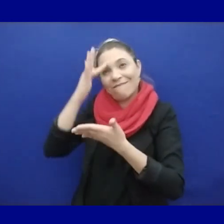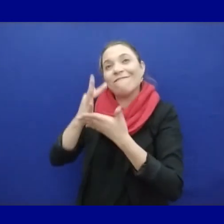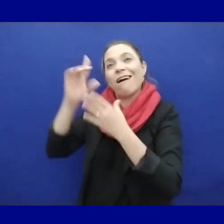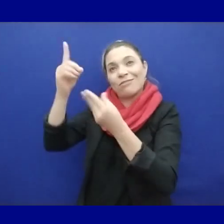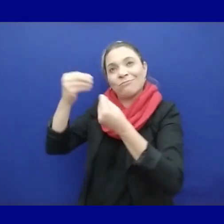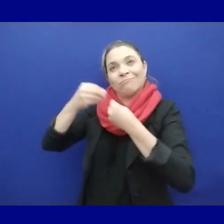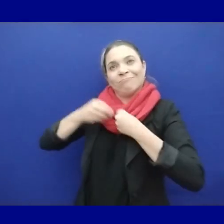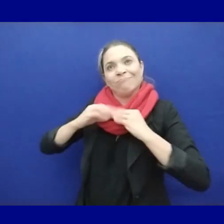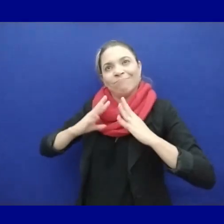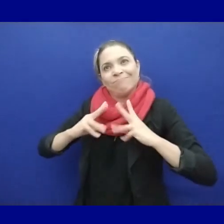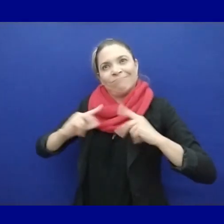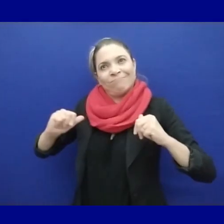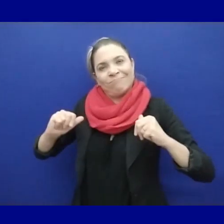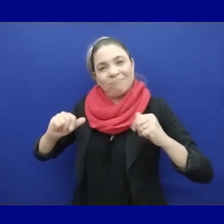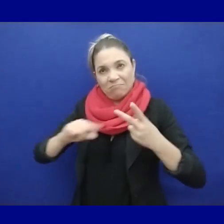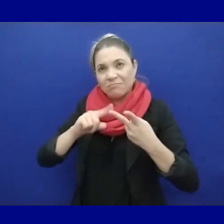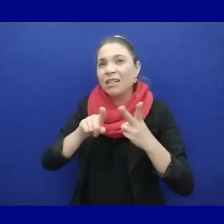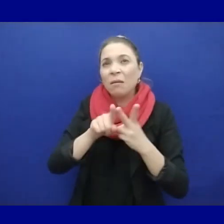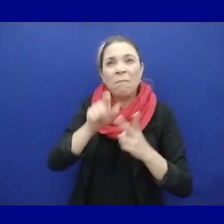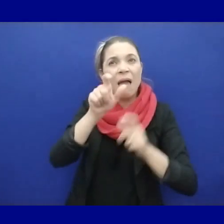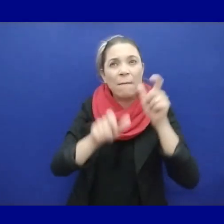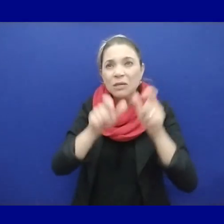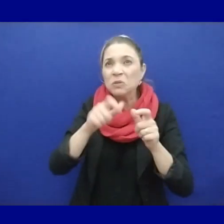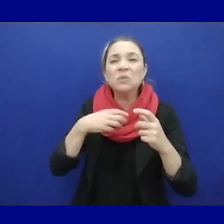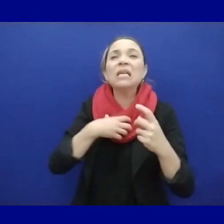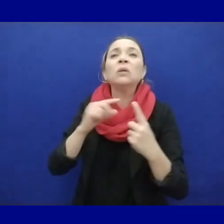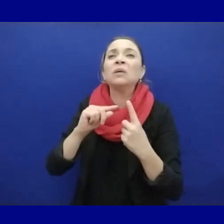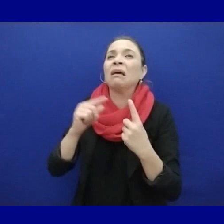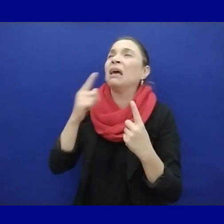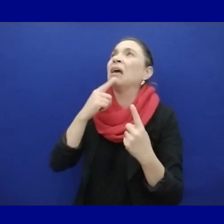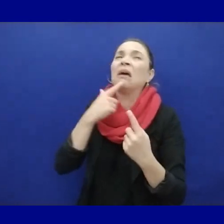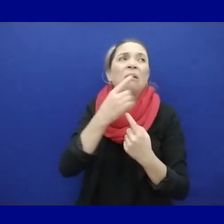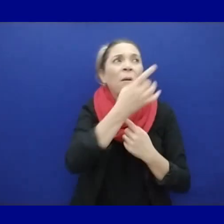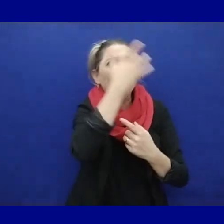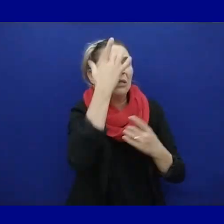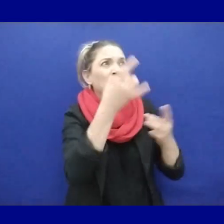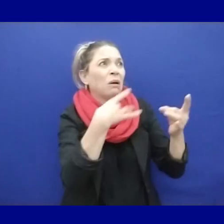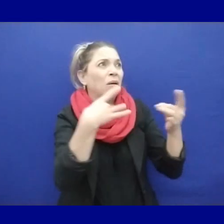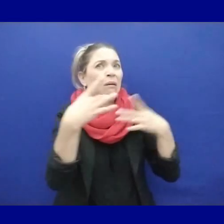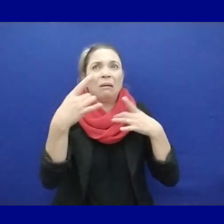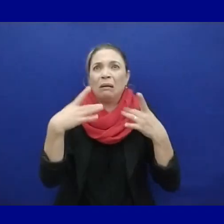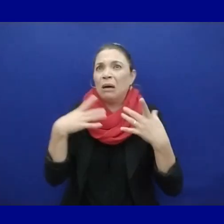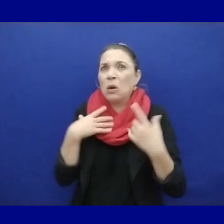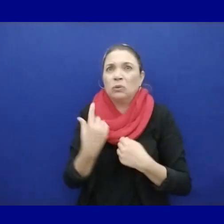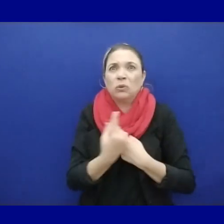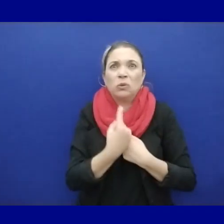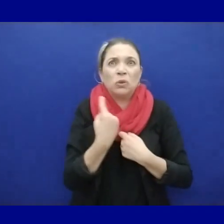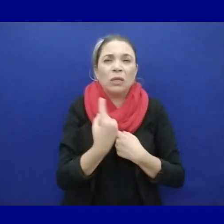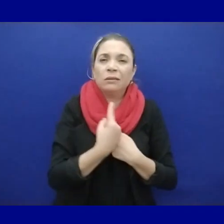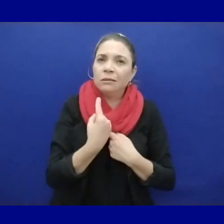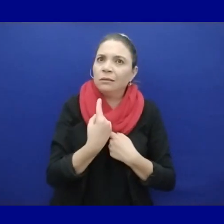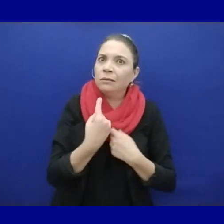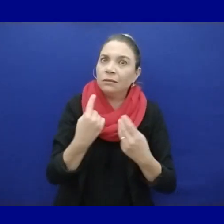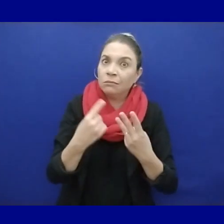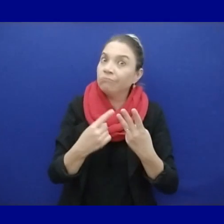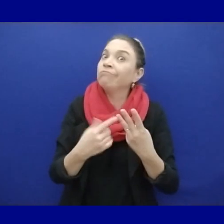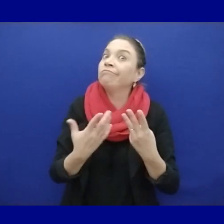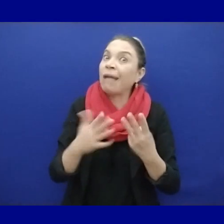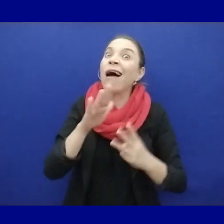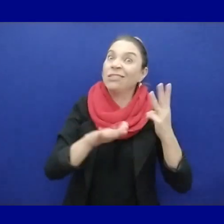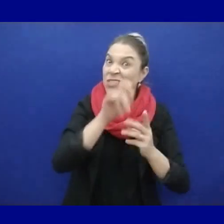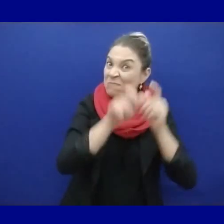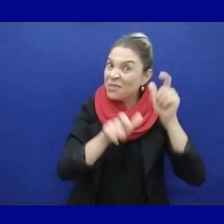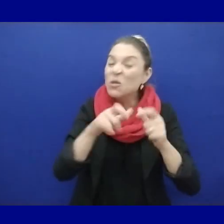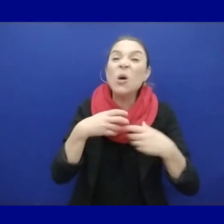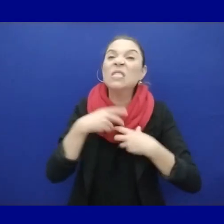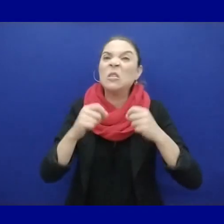sofrendo com rejeições, em Cristo são acolhidas. Há pessoas sofrendo opressão demoníaca, em Cristo, Satanás